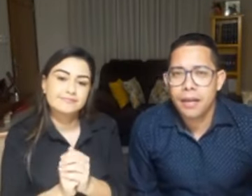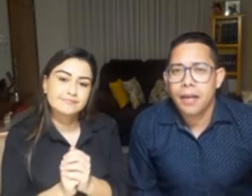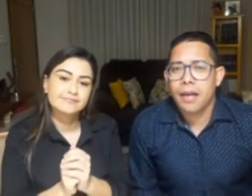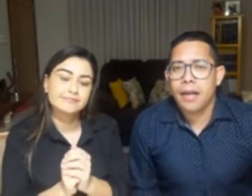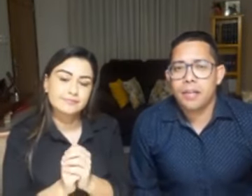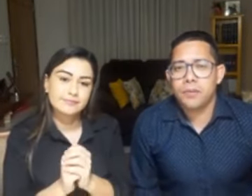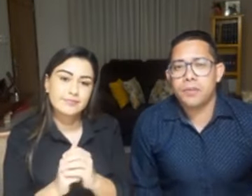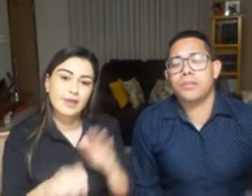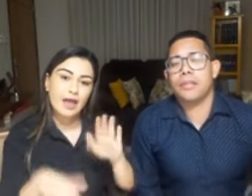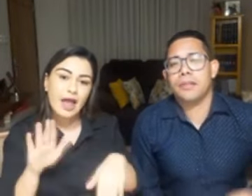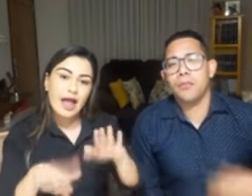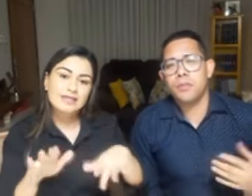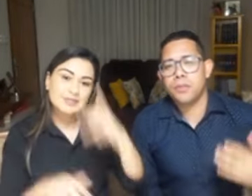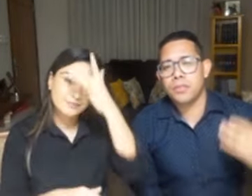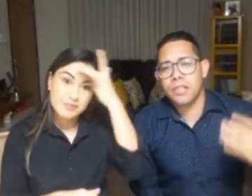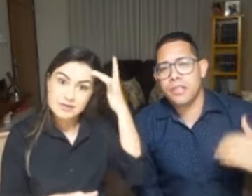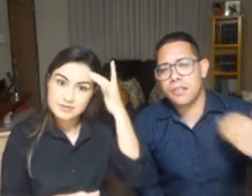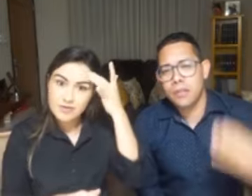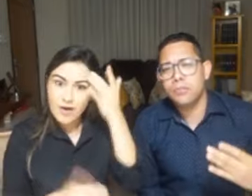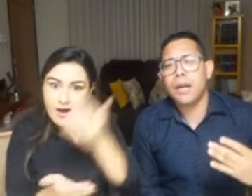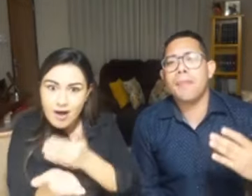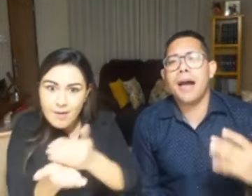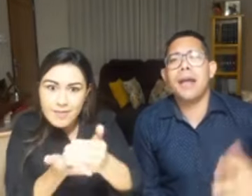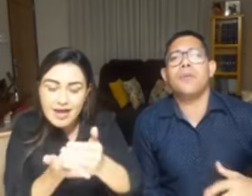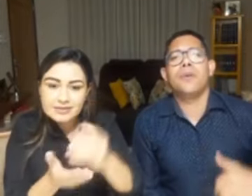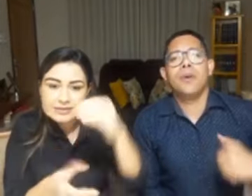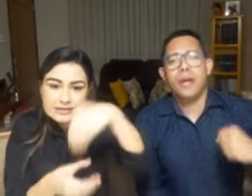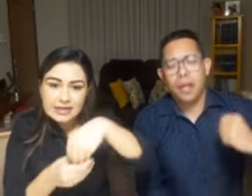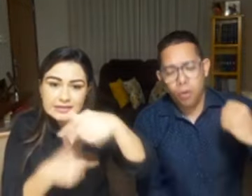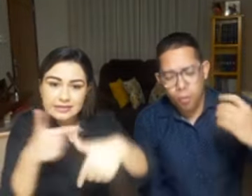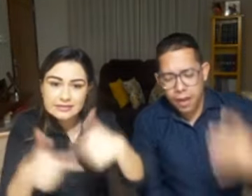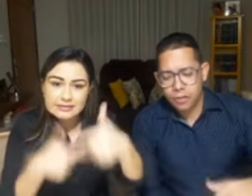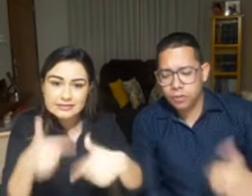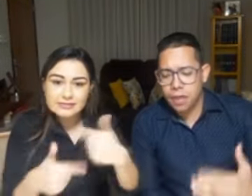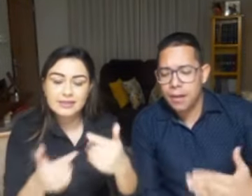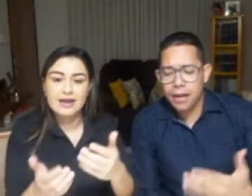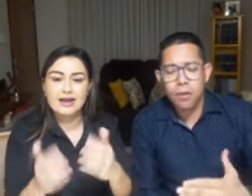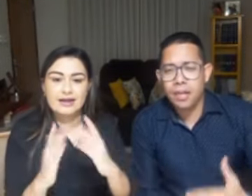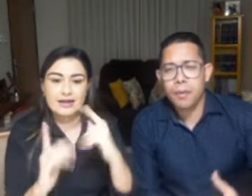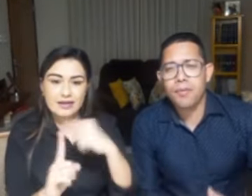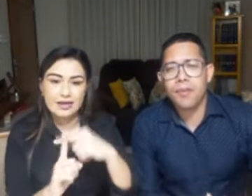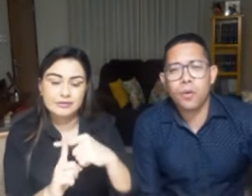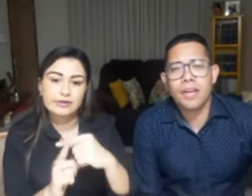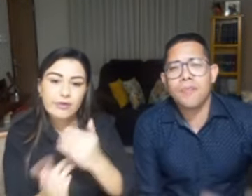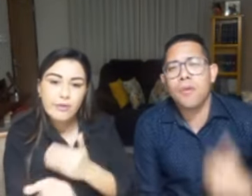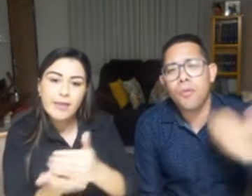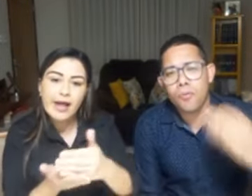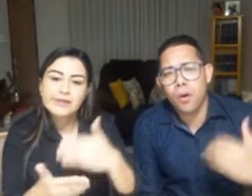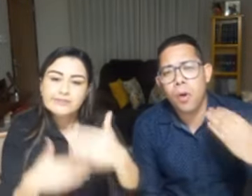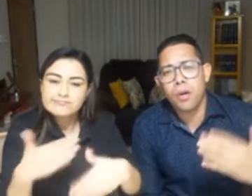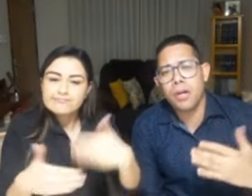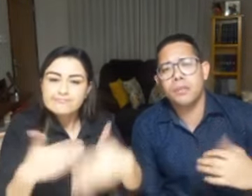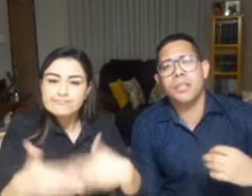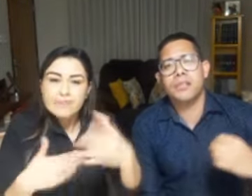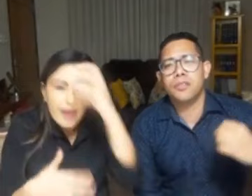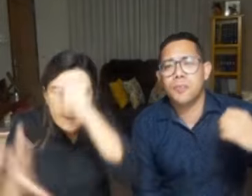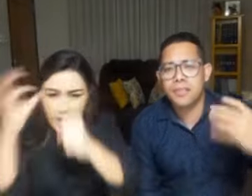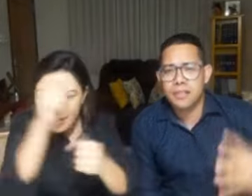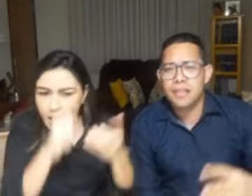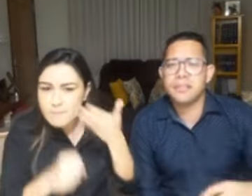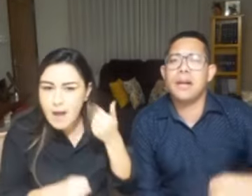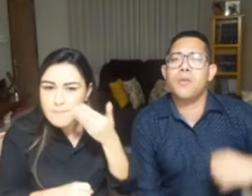né? Tem muitas pessoas que iniciam um trabalho, começam a trabalhar, igual a Kerma falou, e aí vão galgando a